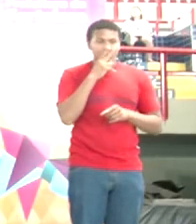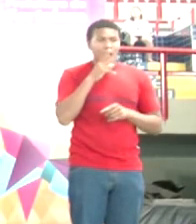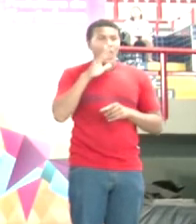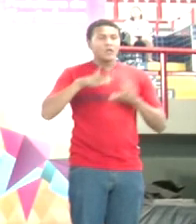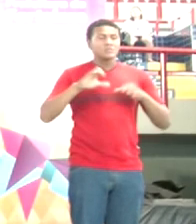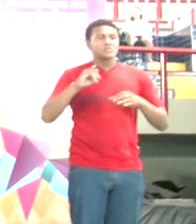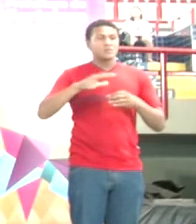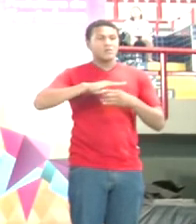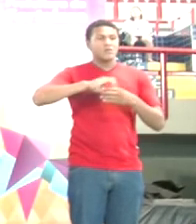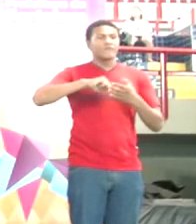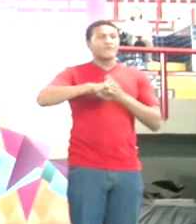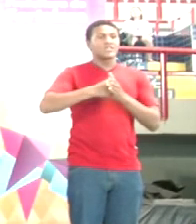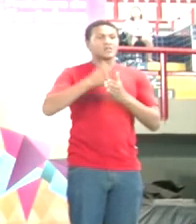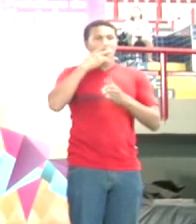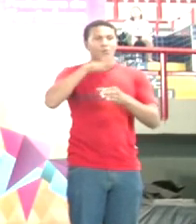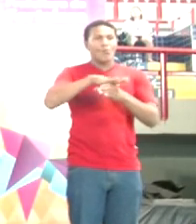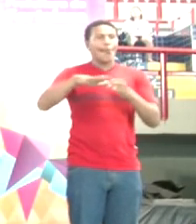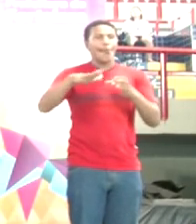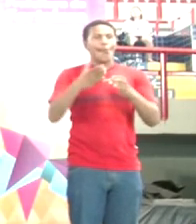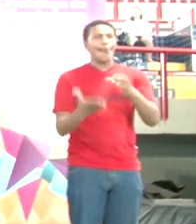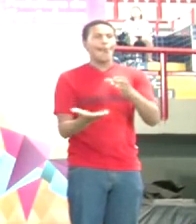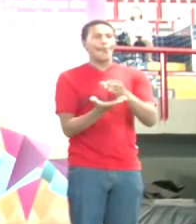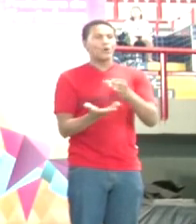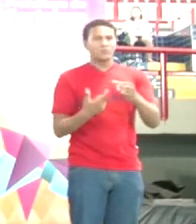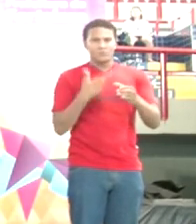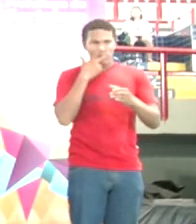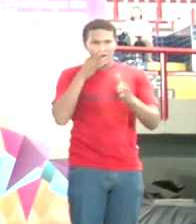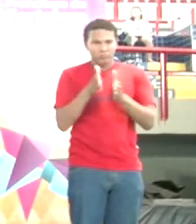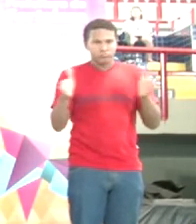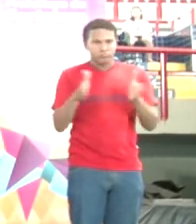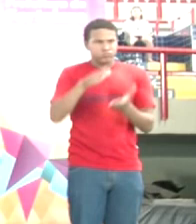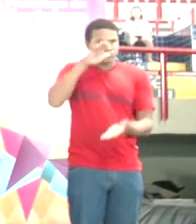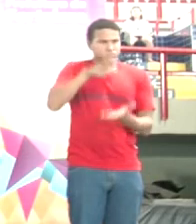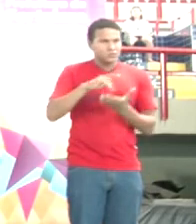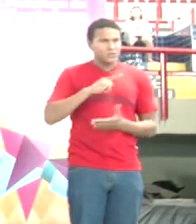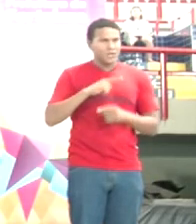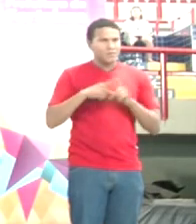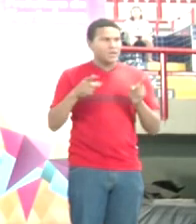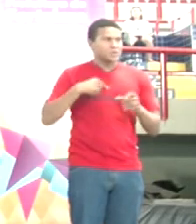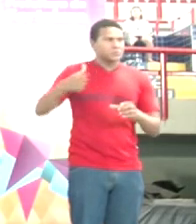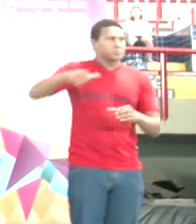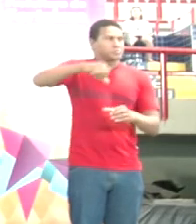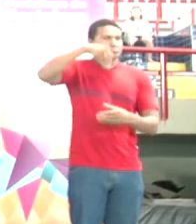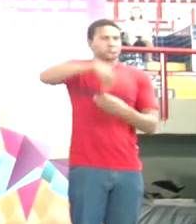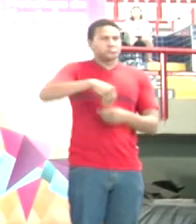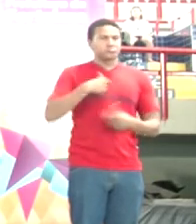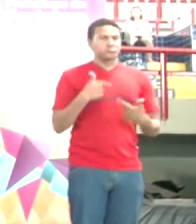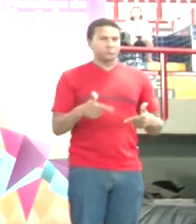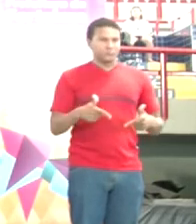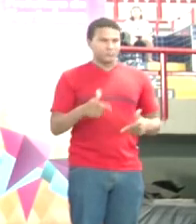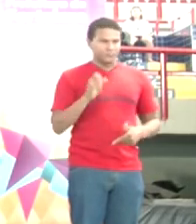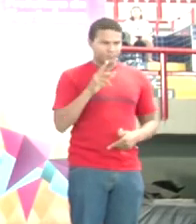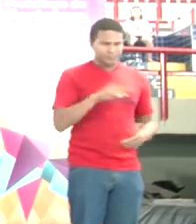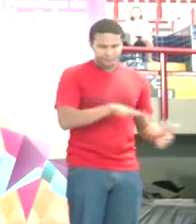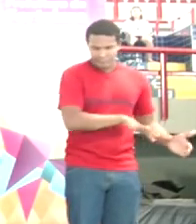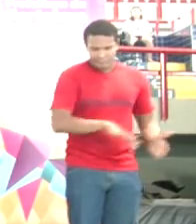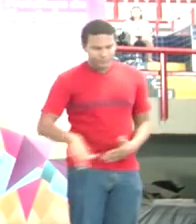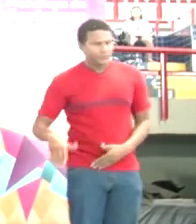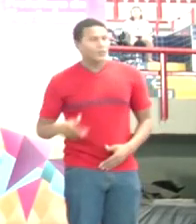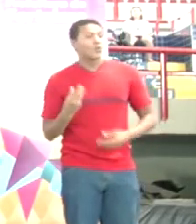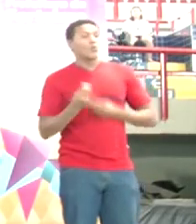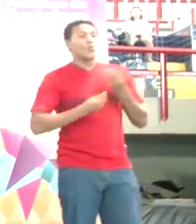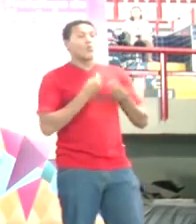para armazenar alguma coisa. Tá legal? Tranquila a diferença? Mas vamos lá. Vamos falar de volume. Como é que eu calculo o volume de